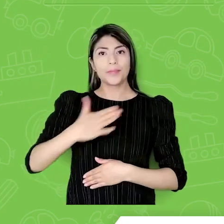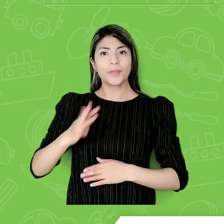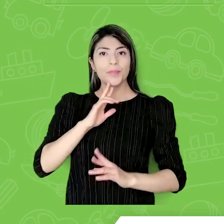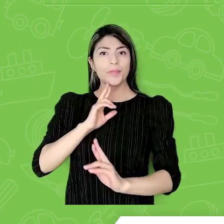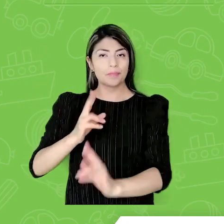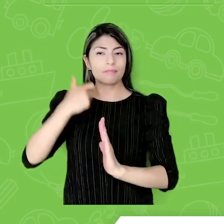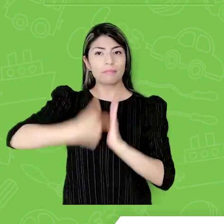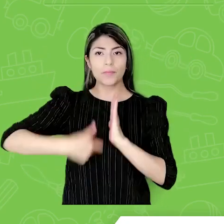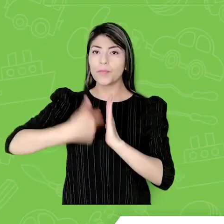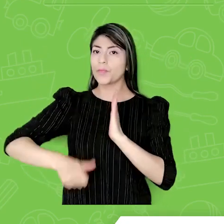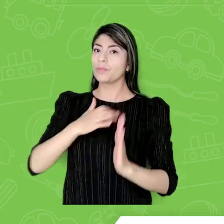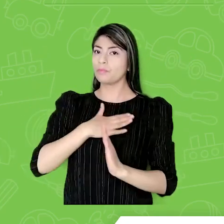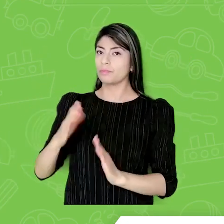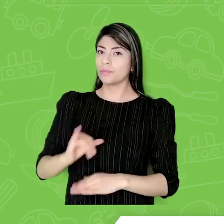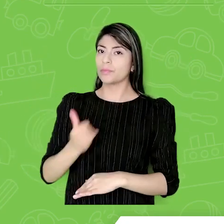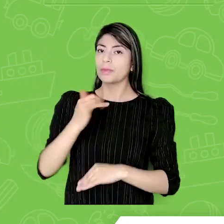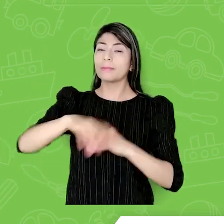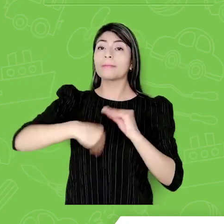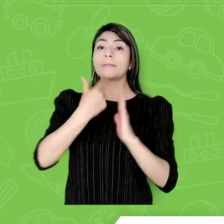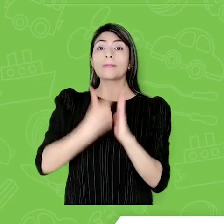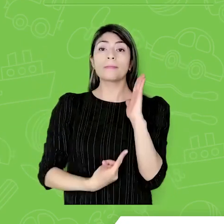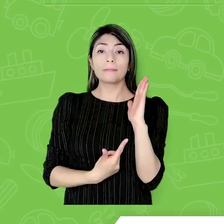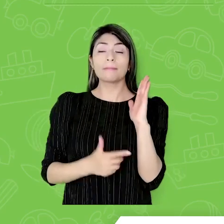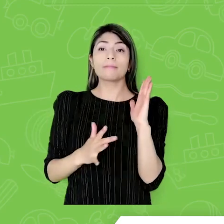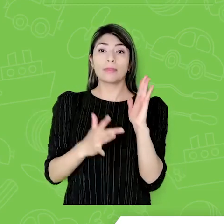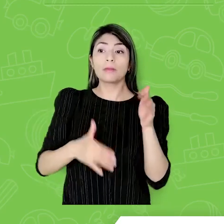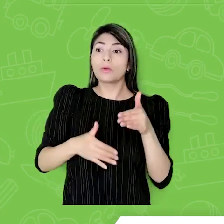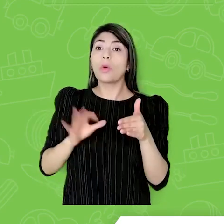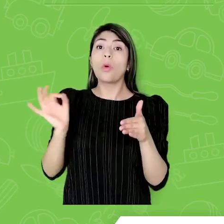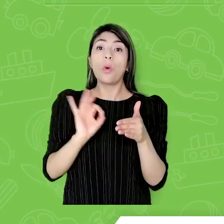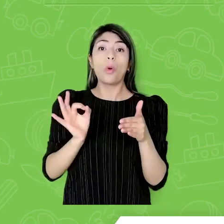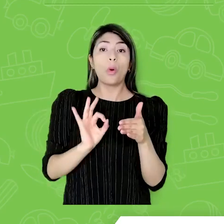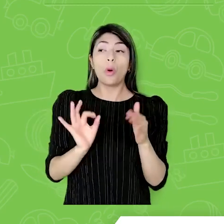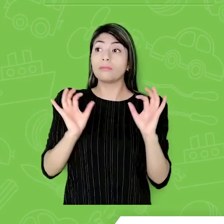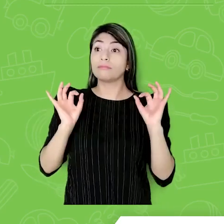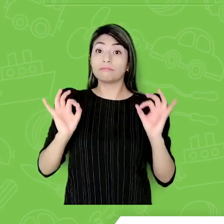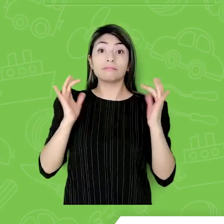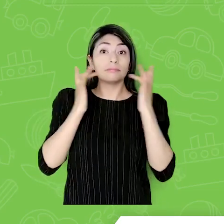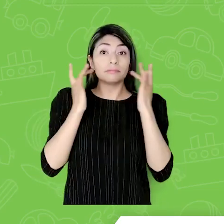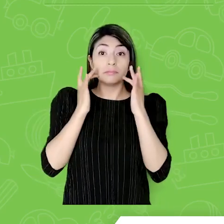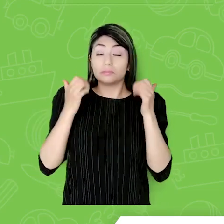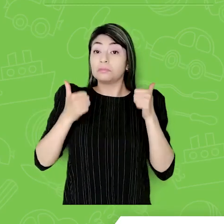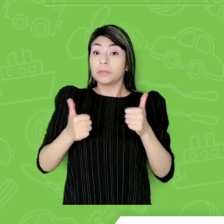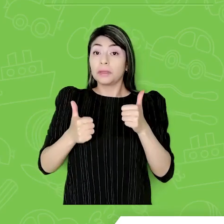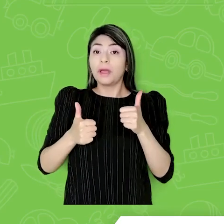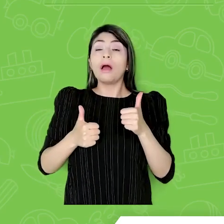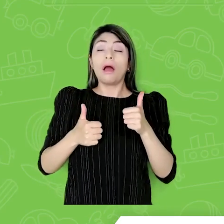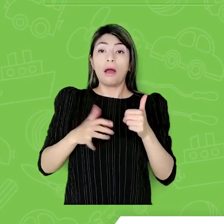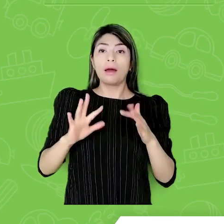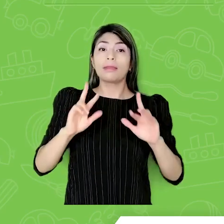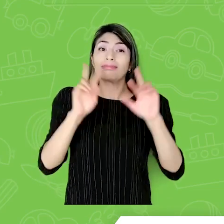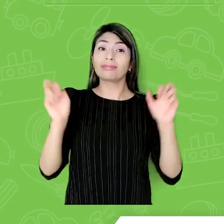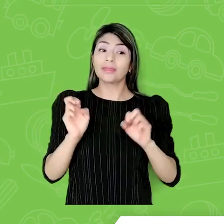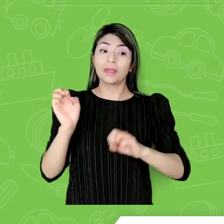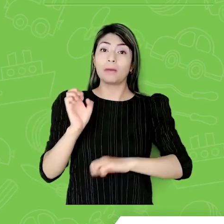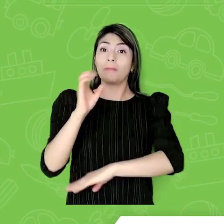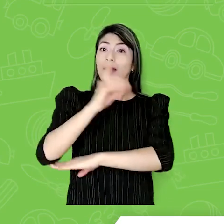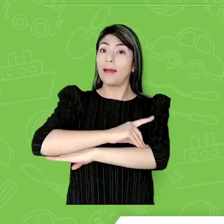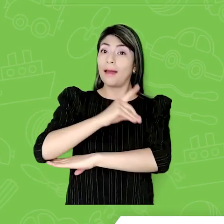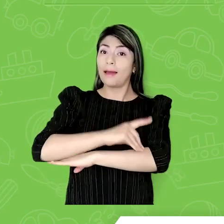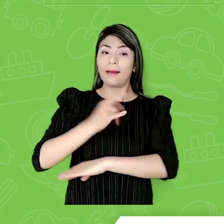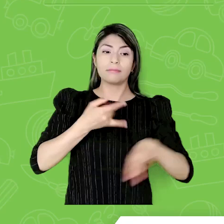puntajes. La exclusión de lista de elegibles, en caso de prosperar, procede sin perjuicio de las acciones de